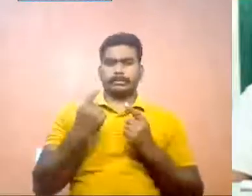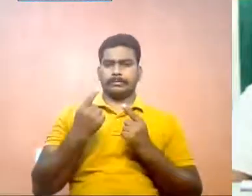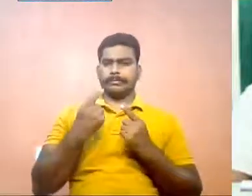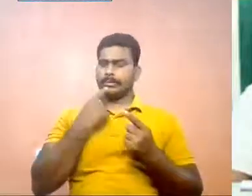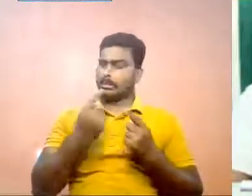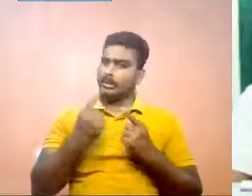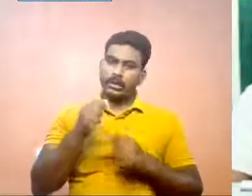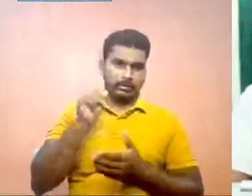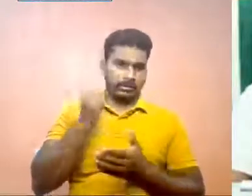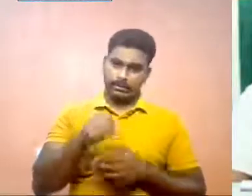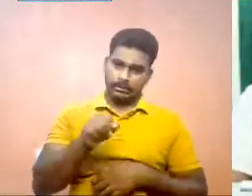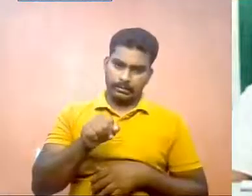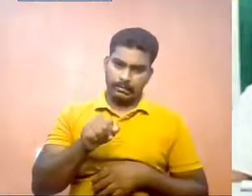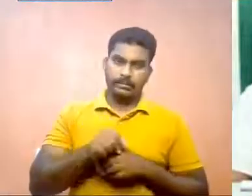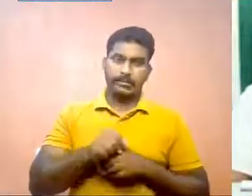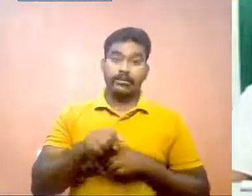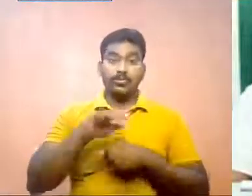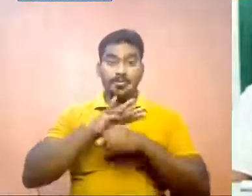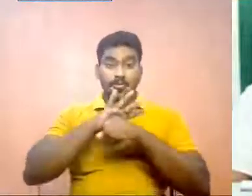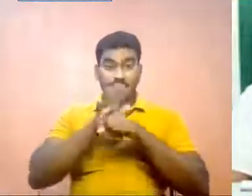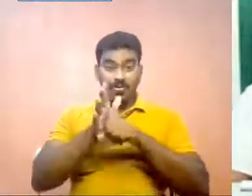കൊറോണ പ്രതിരോധത്തിൻ്റെ ഭാഗമായി